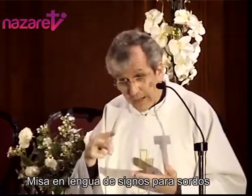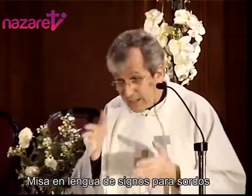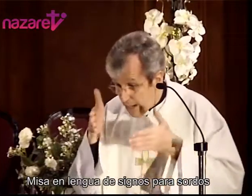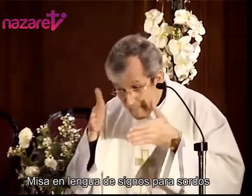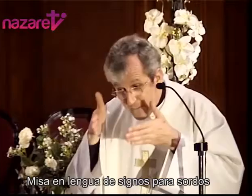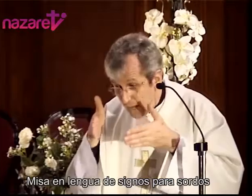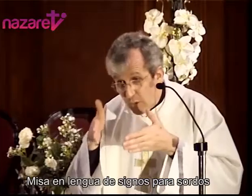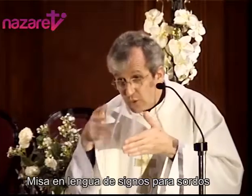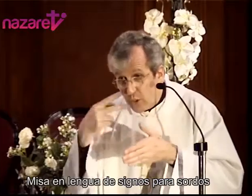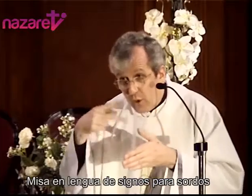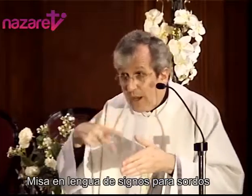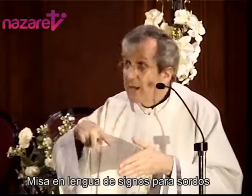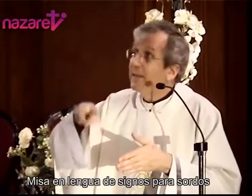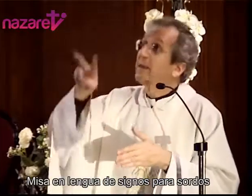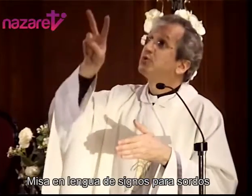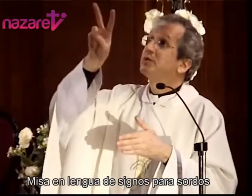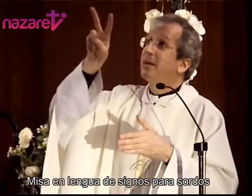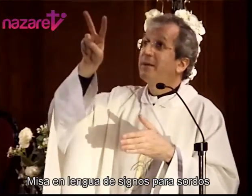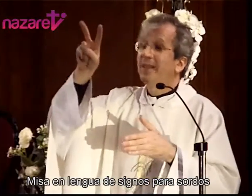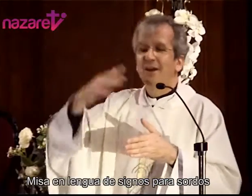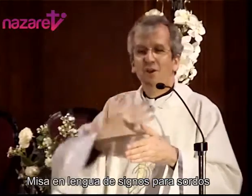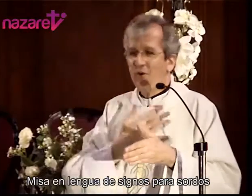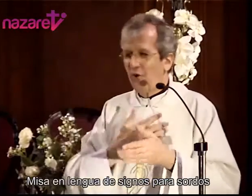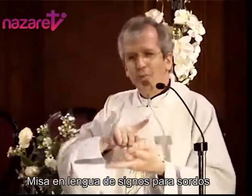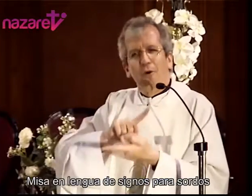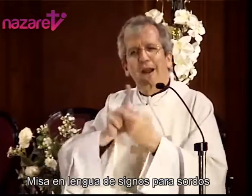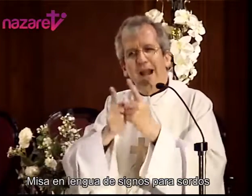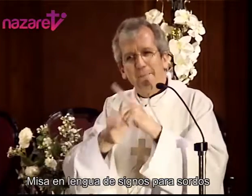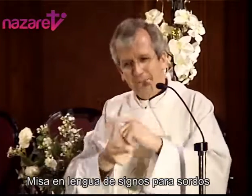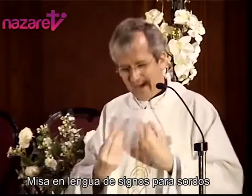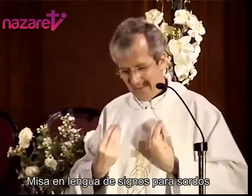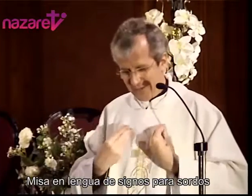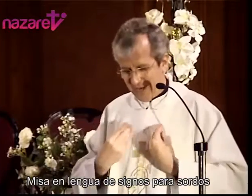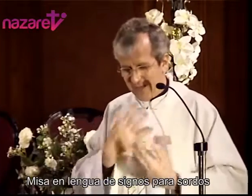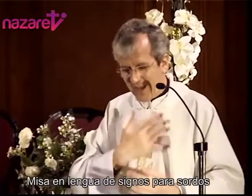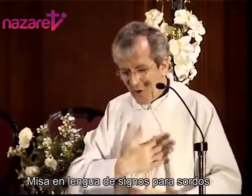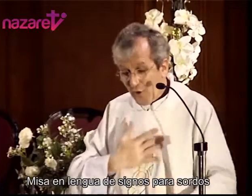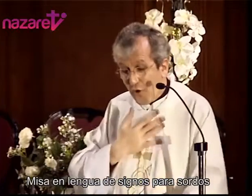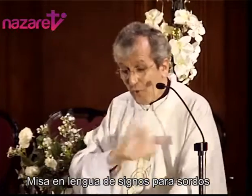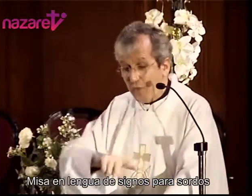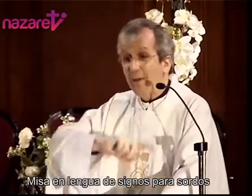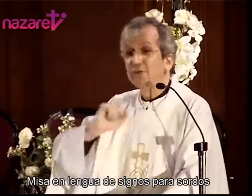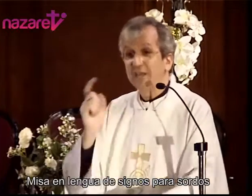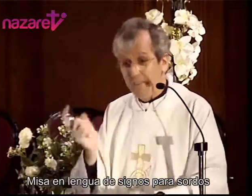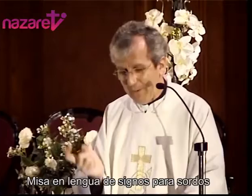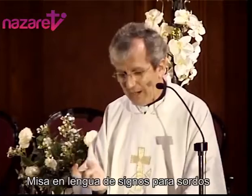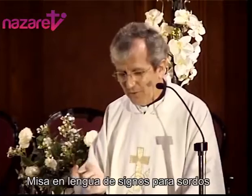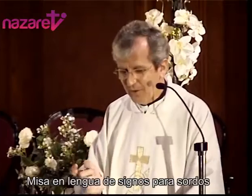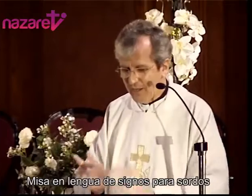estar mirando al suelo, levantamos nuestra mirada, cómo cambia nuestra vida, cómo gozamos en plenitud de